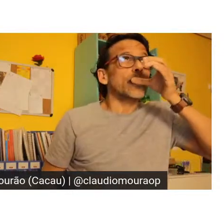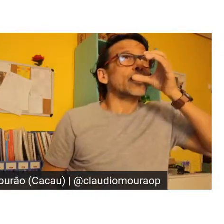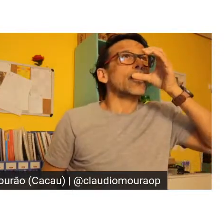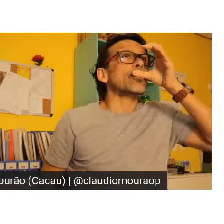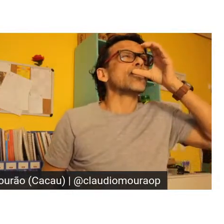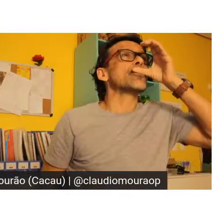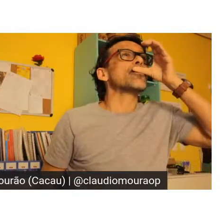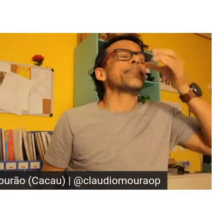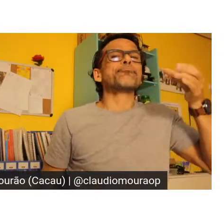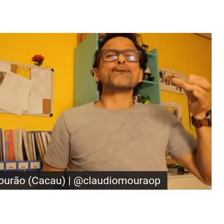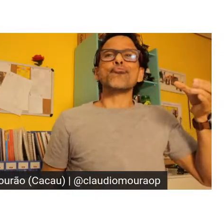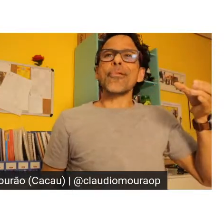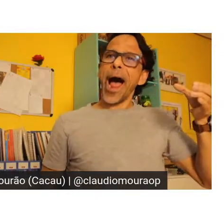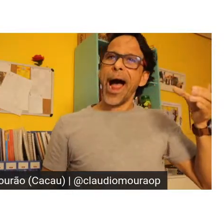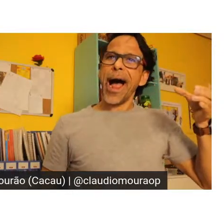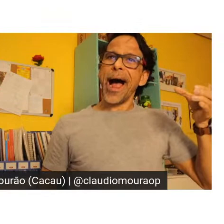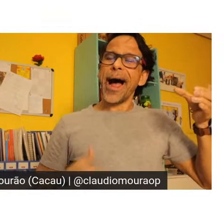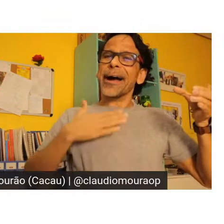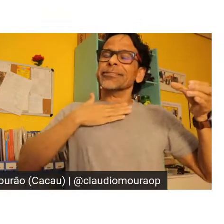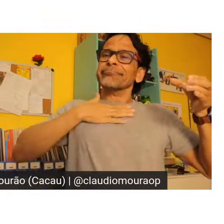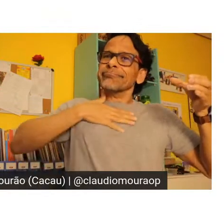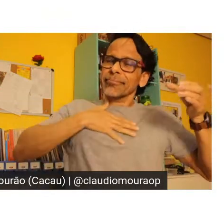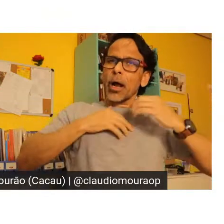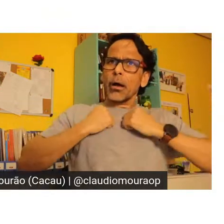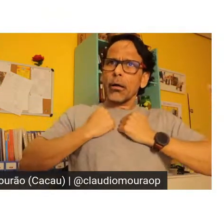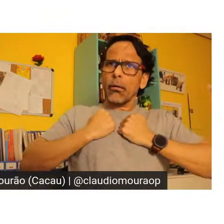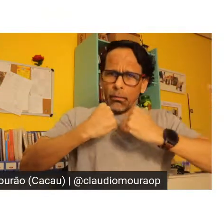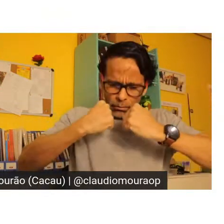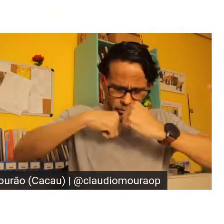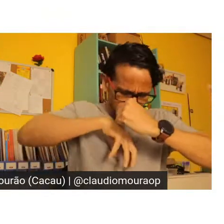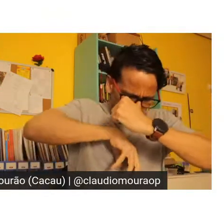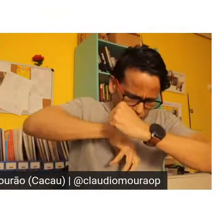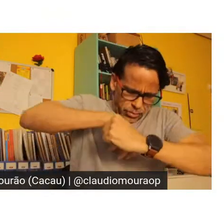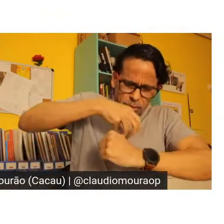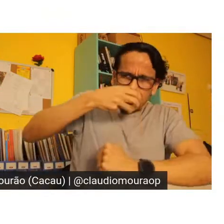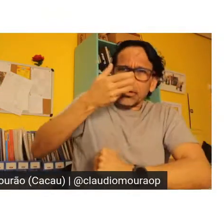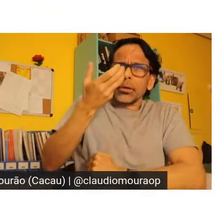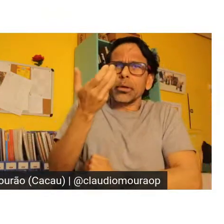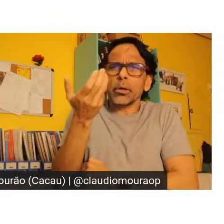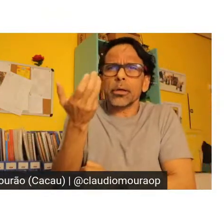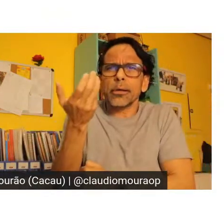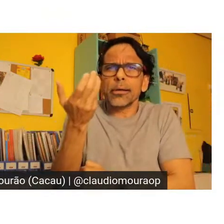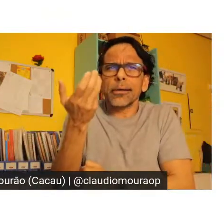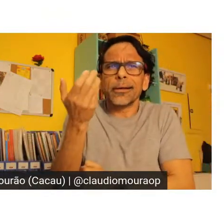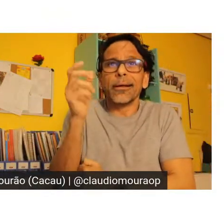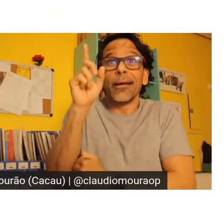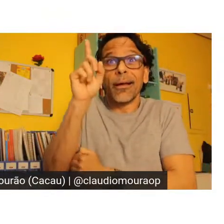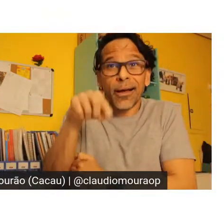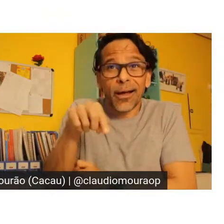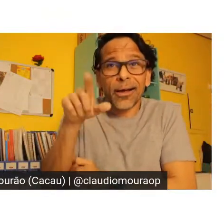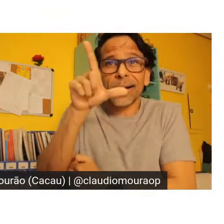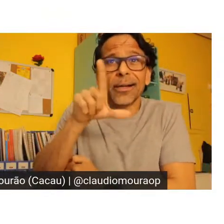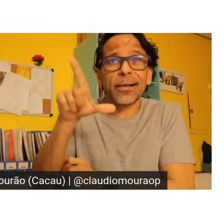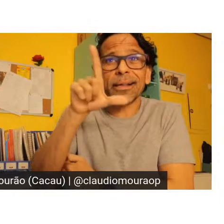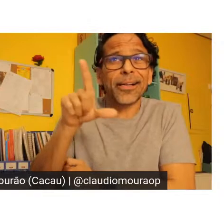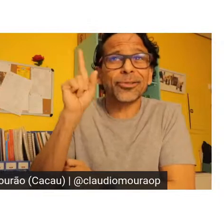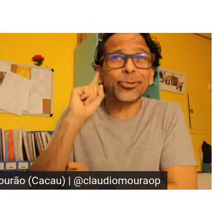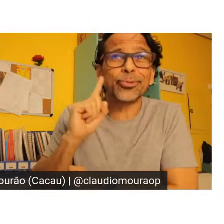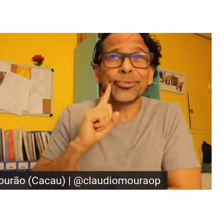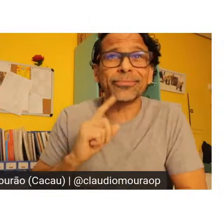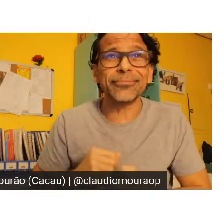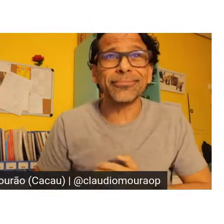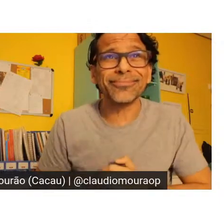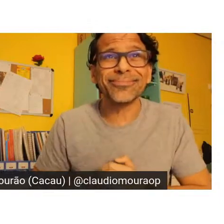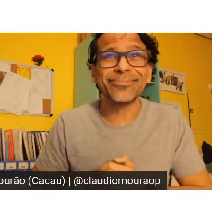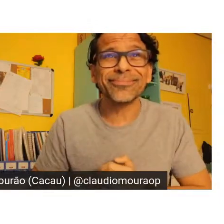organizando toda a questão dos estúdios para a gente poder tomar fruto